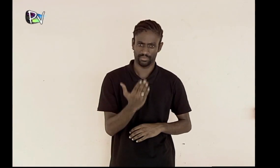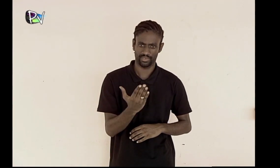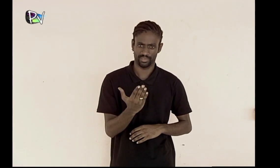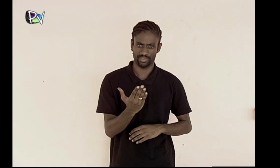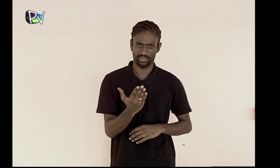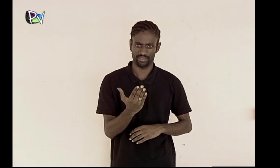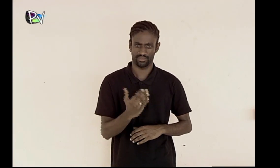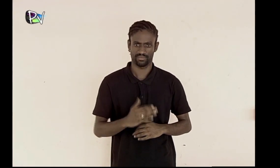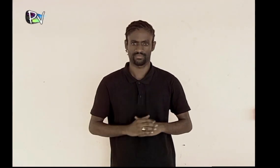Merci.